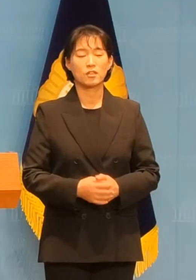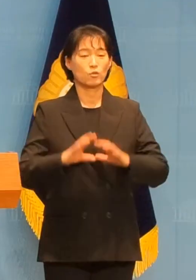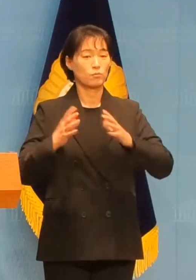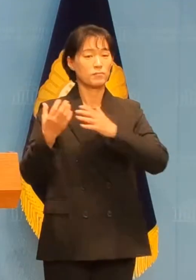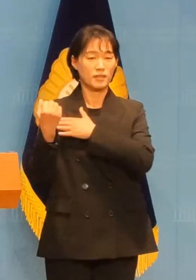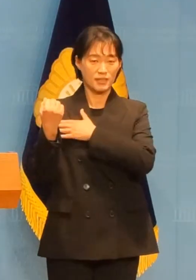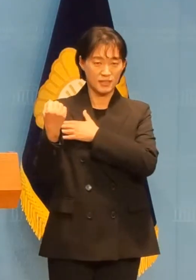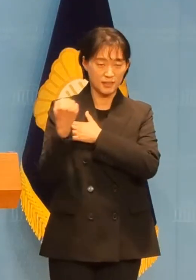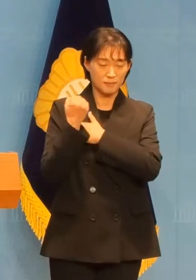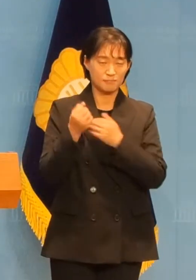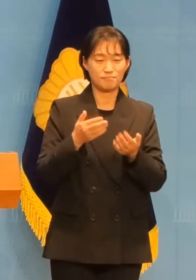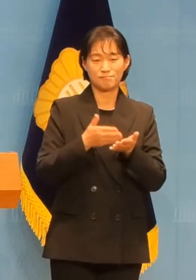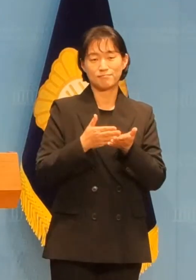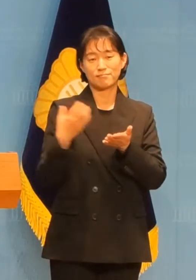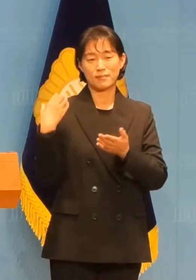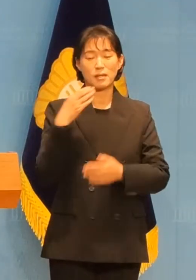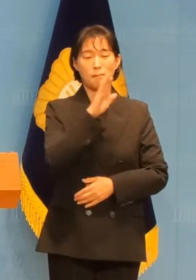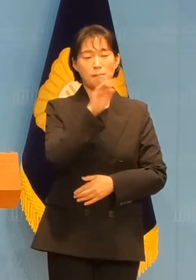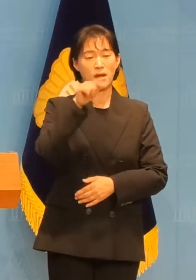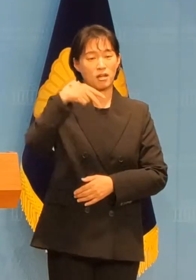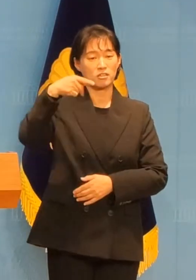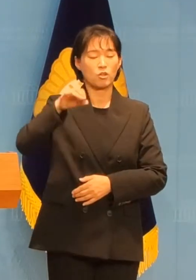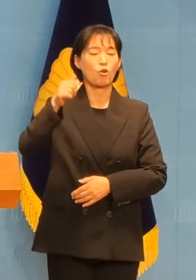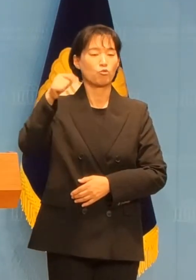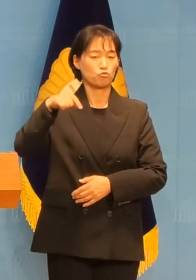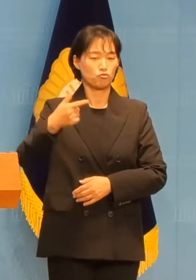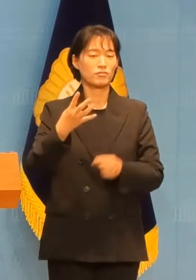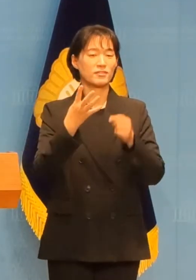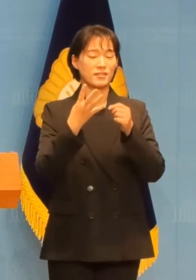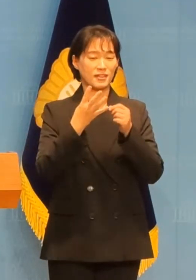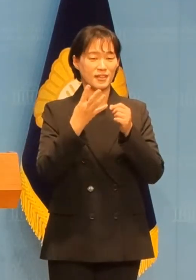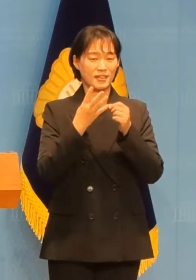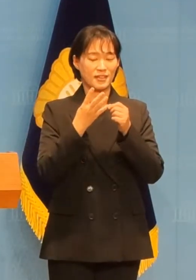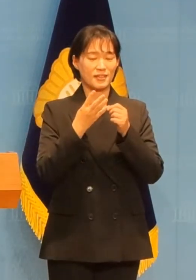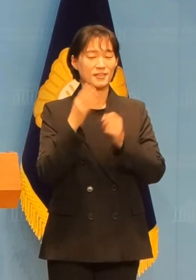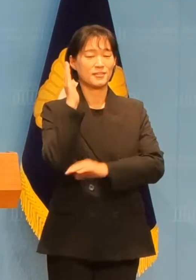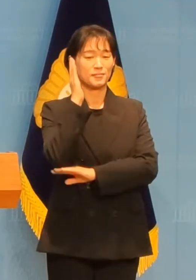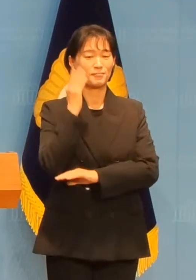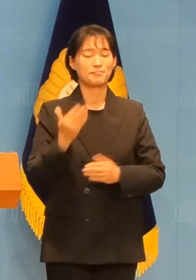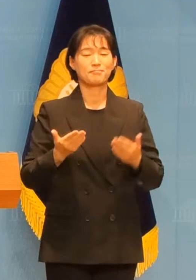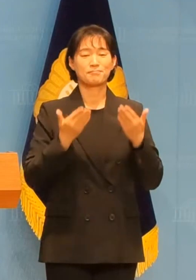국민의힘 수석대변인 박성훈입니다. 총 4건의 논평을 온마이크 하겠습니다.